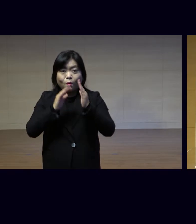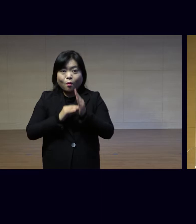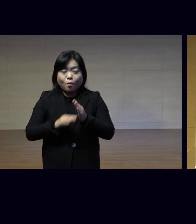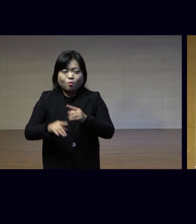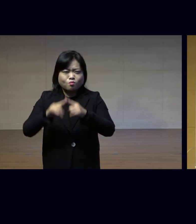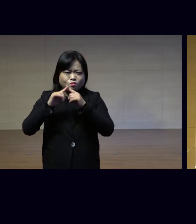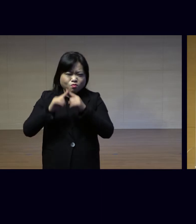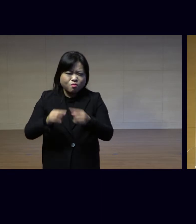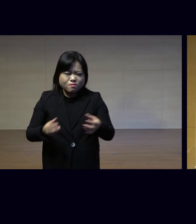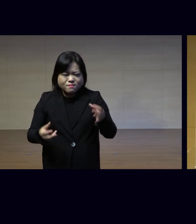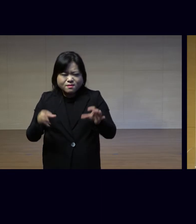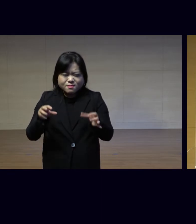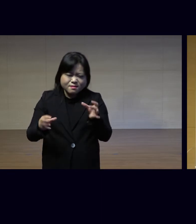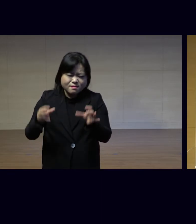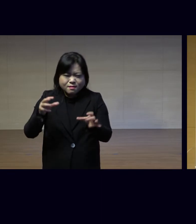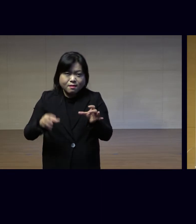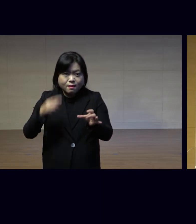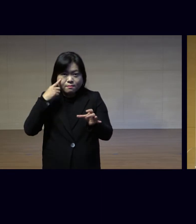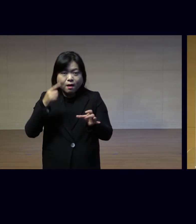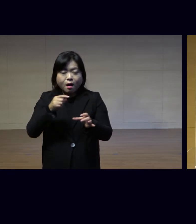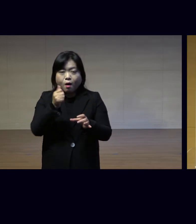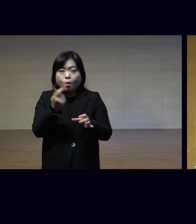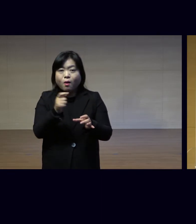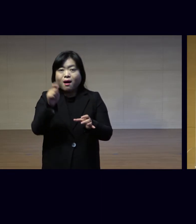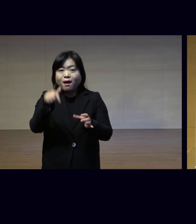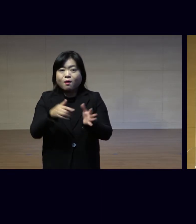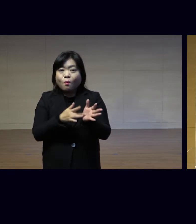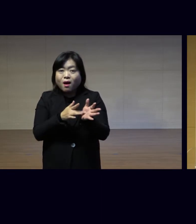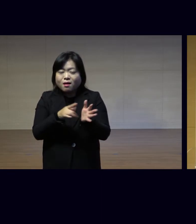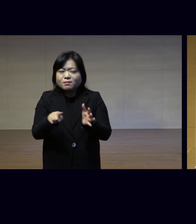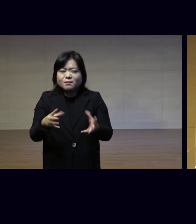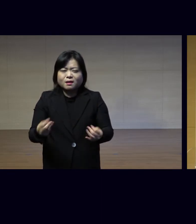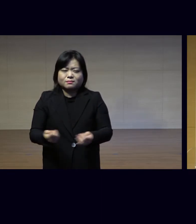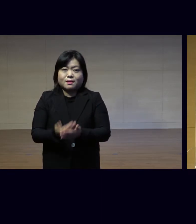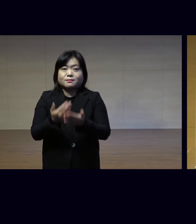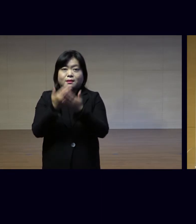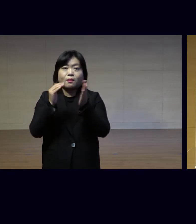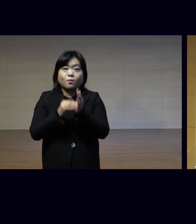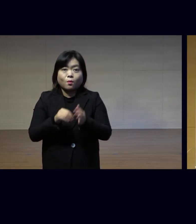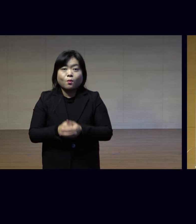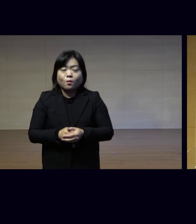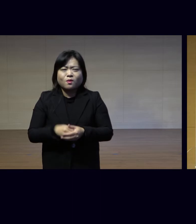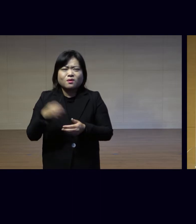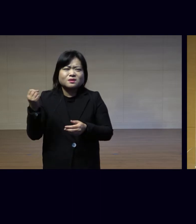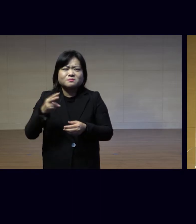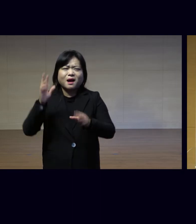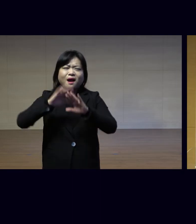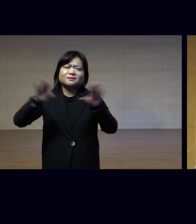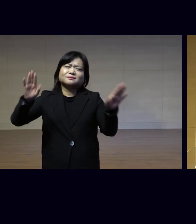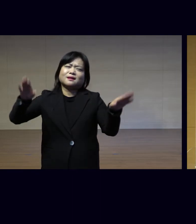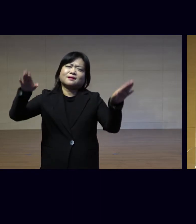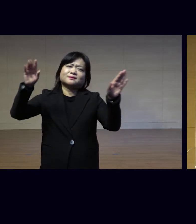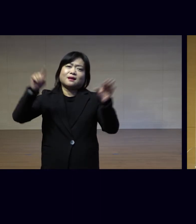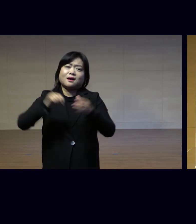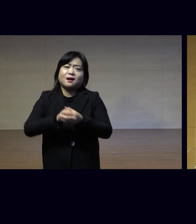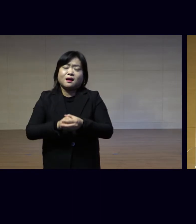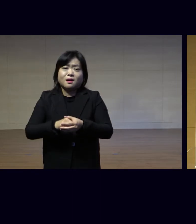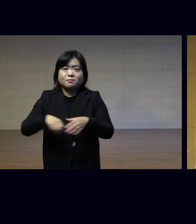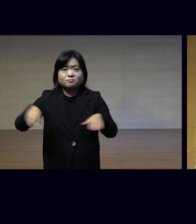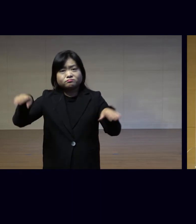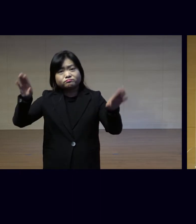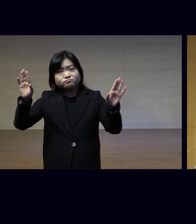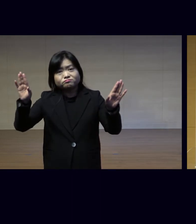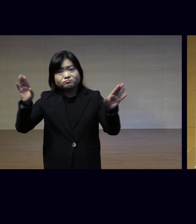무조건 막 끓였습니다. 그 화학이에요. 말하자면 화학이 그렇게 발달을 했고 이미 막 하늘을 날랐잖아요. 몽골피에르가